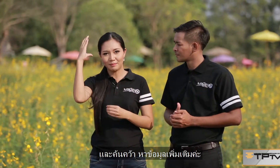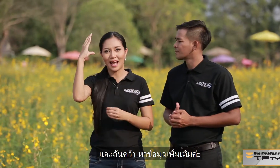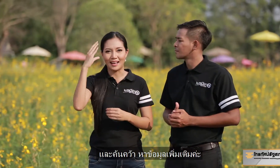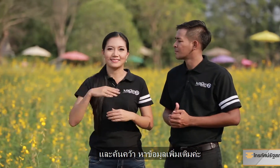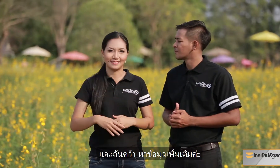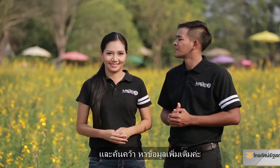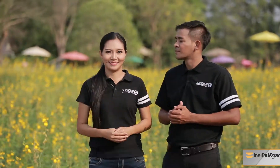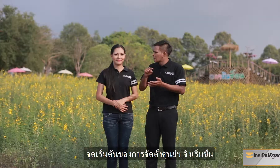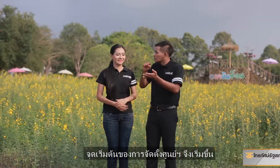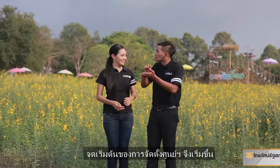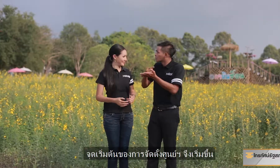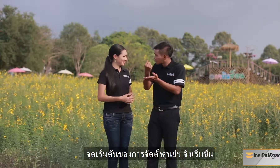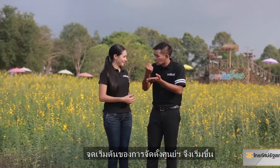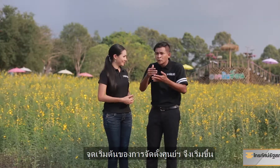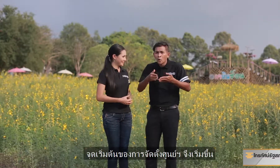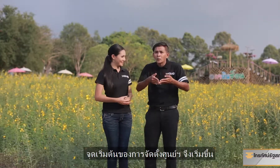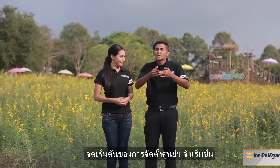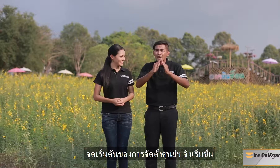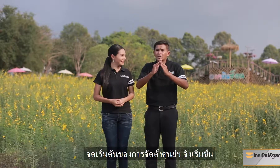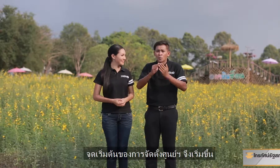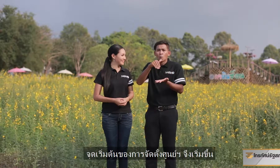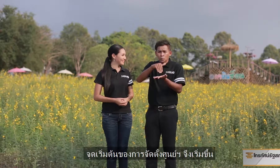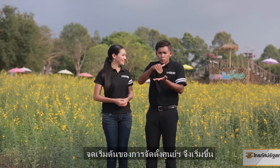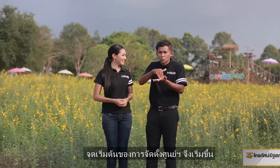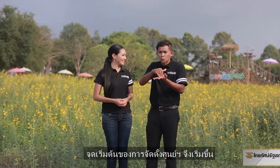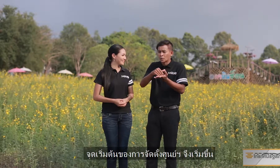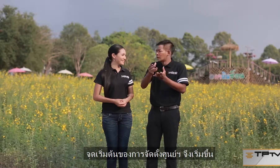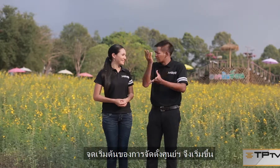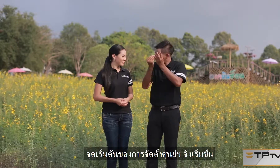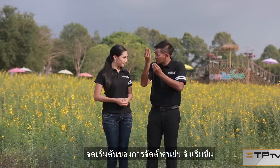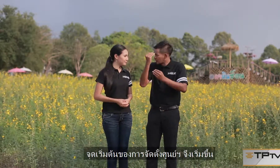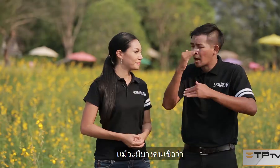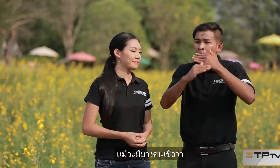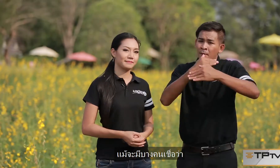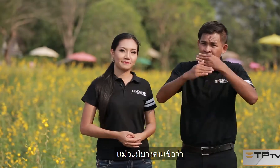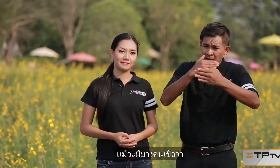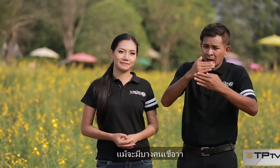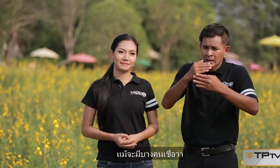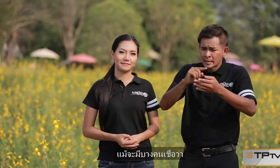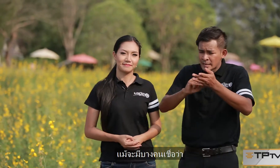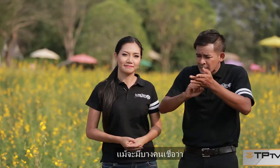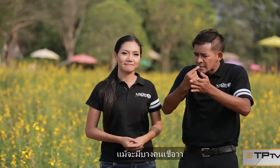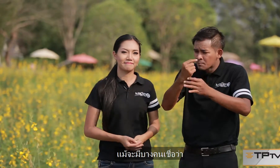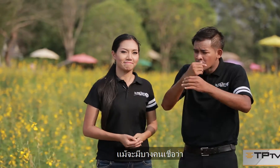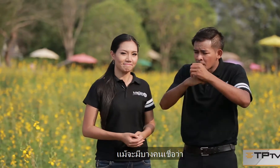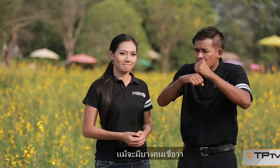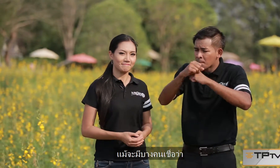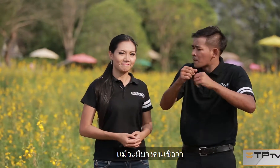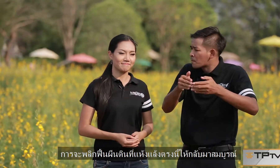ค่ะ จุดเริ่มต้นของการจัดตั้งศูนย์จึงเริ่มขึ้นแม้จะมีบางคนเชื่อว่าการ